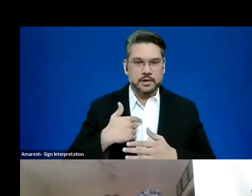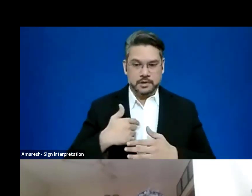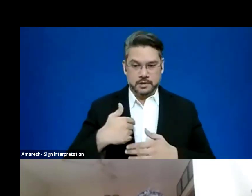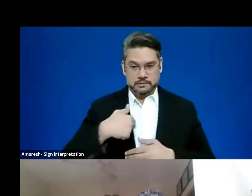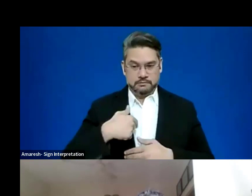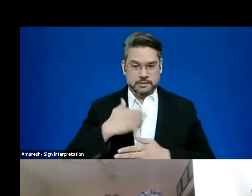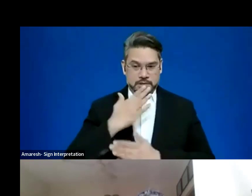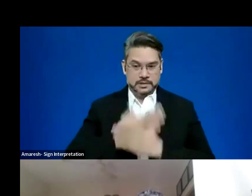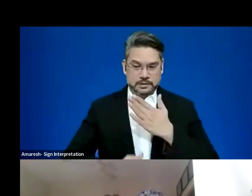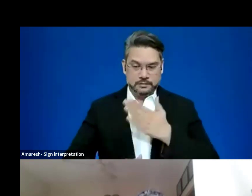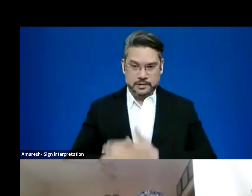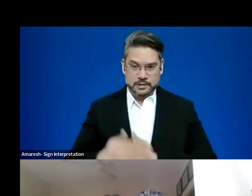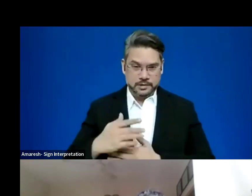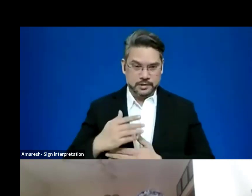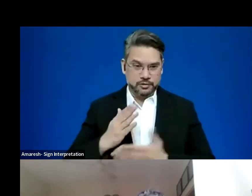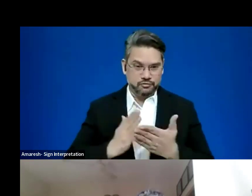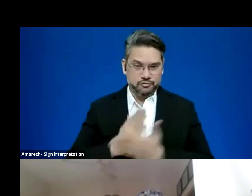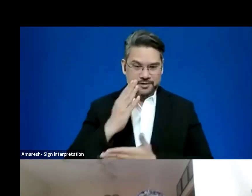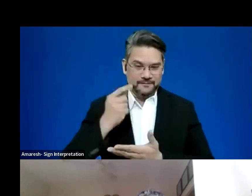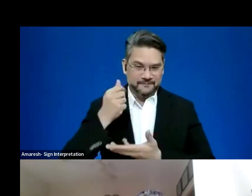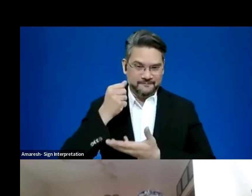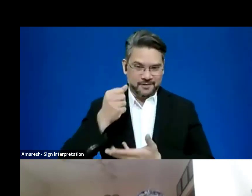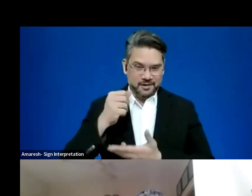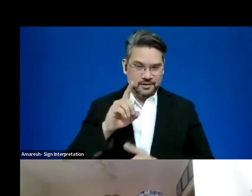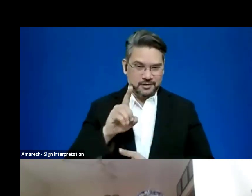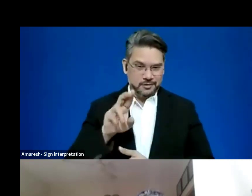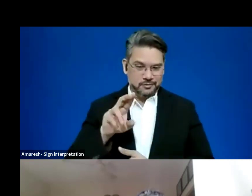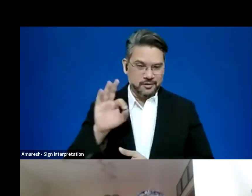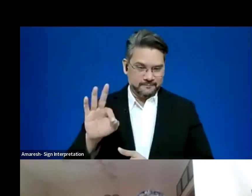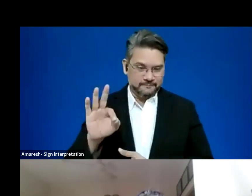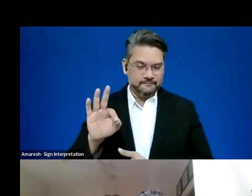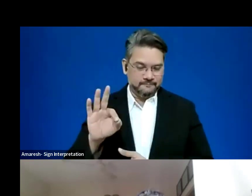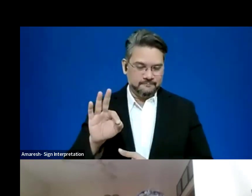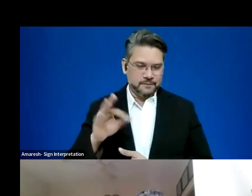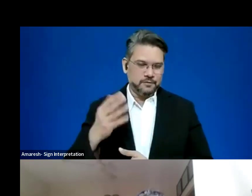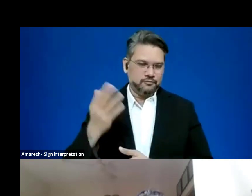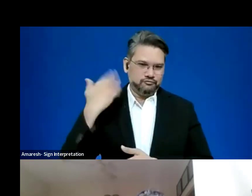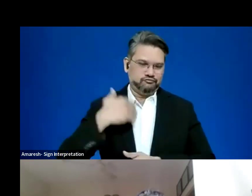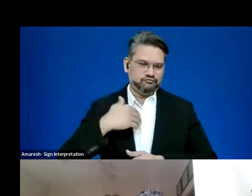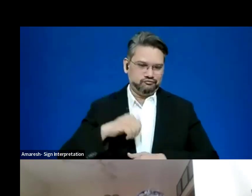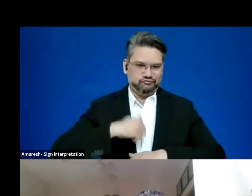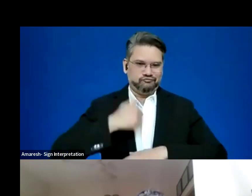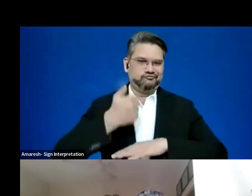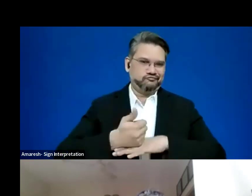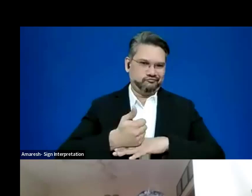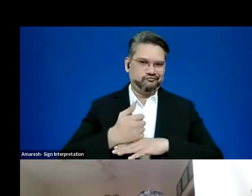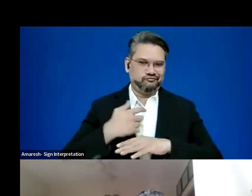做一些发言。我想要说的是我在这个